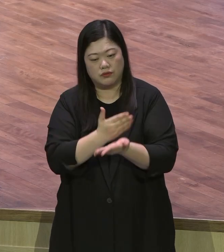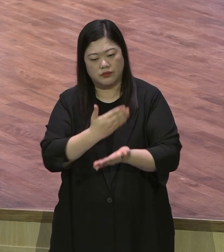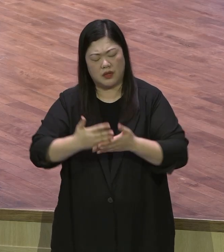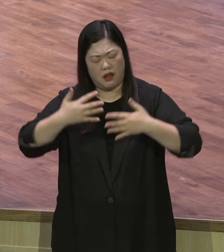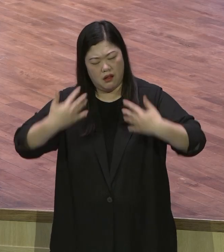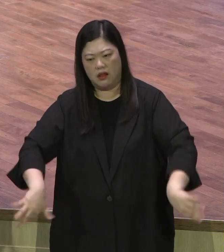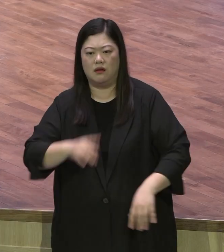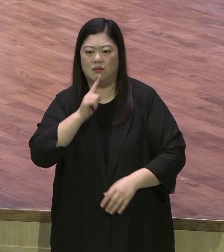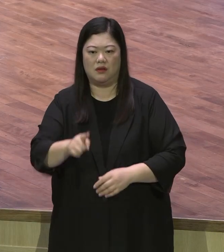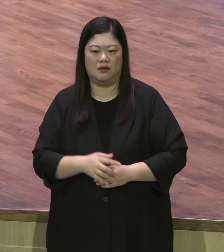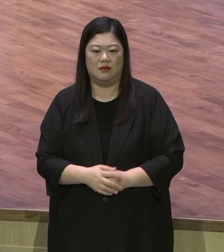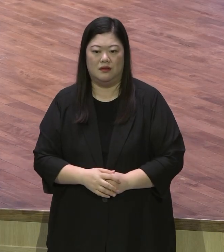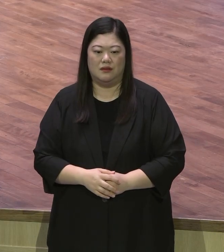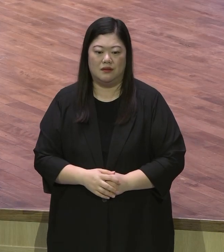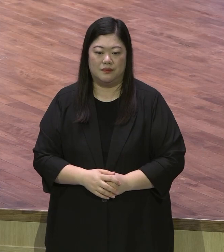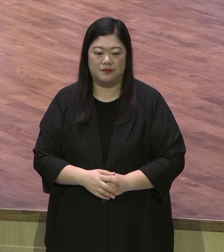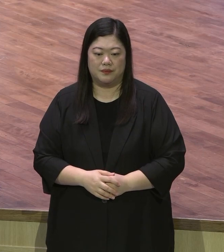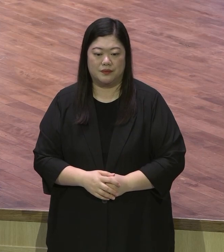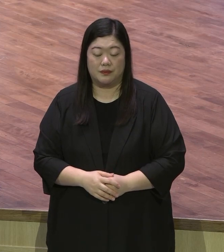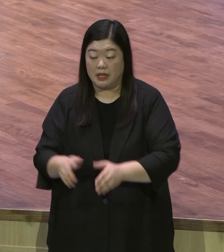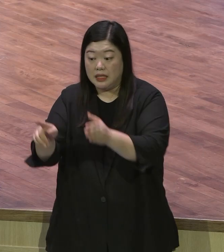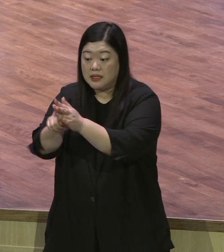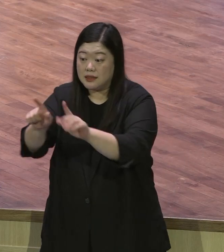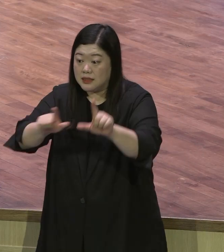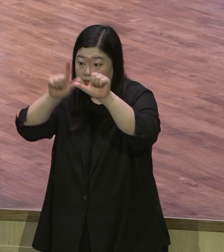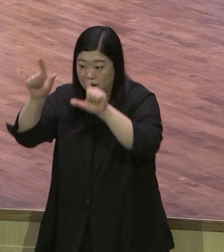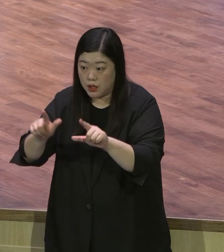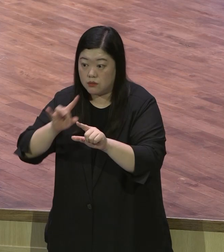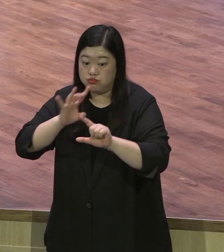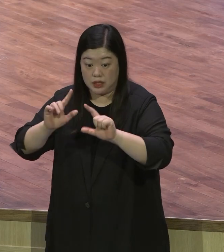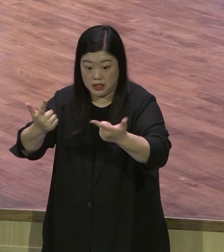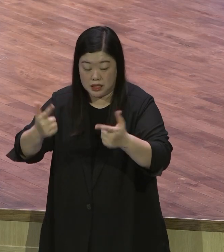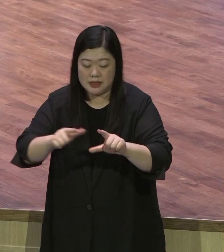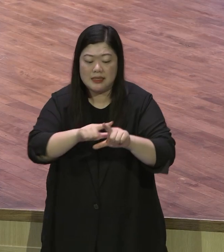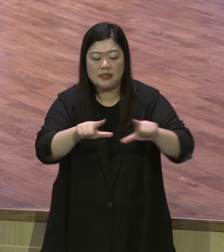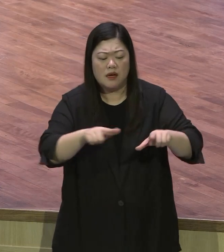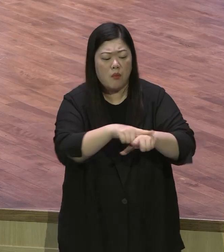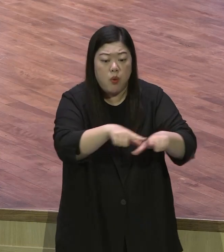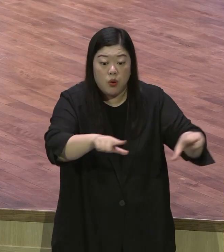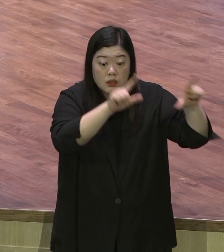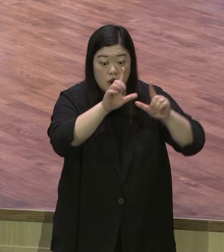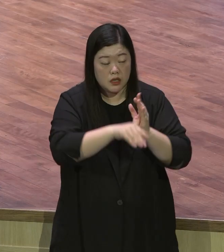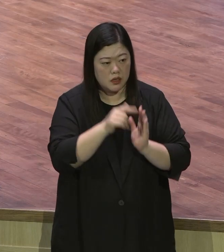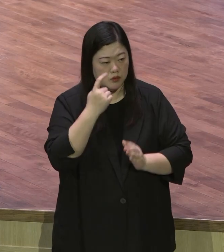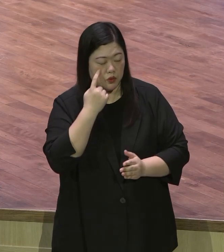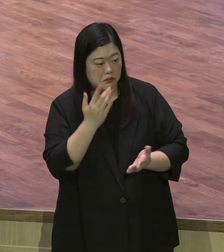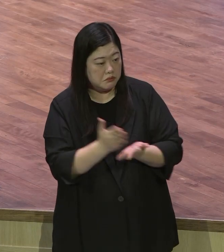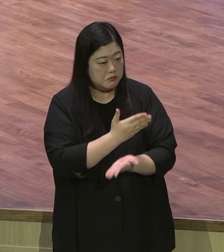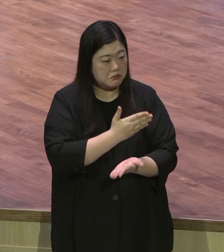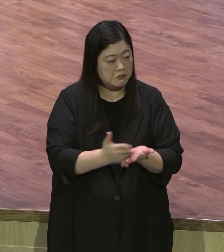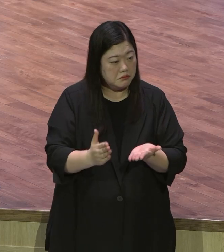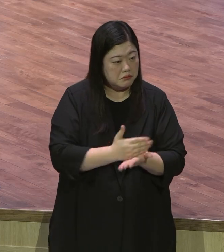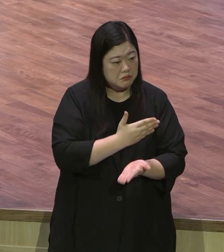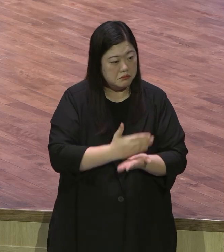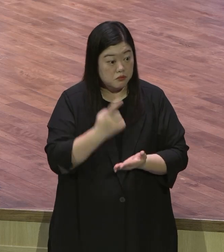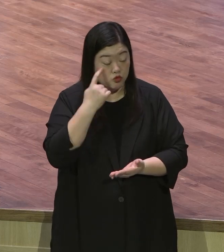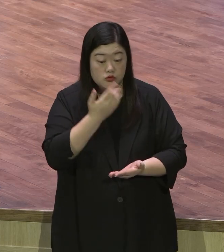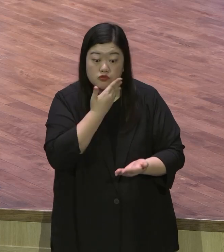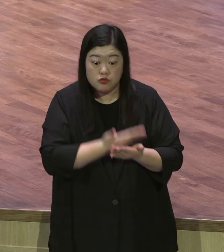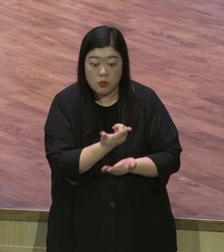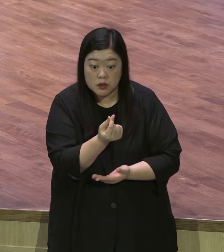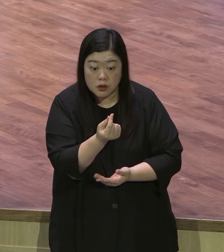신앙생활 뿐만 아니에요. 여러분 일상생활 가운데 중요한 것이 뭡니까? 분별력이에요. 분별력. 어느 것이 맞고 어느 것이 틀리고